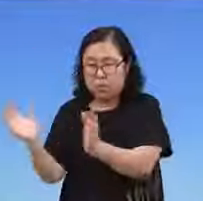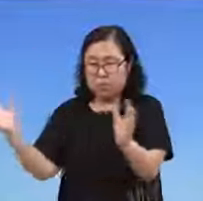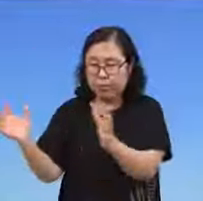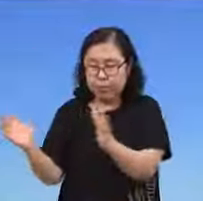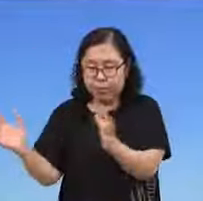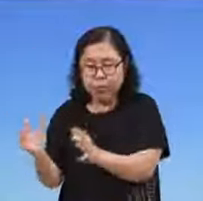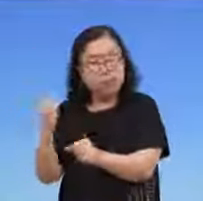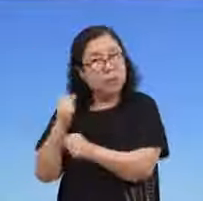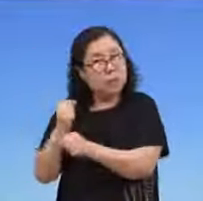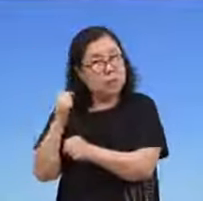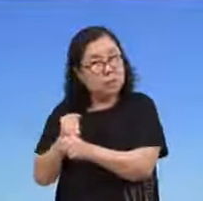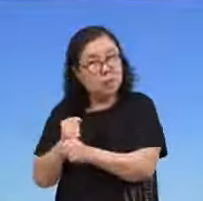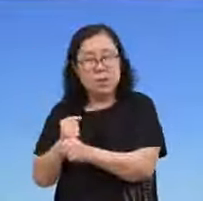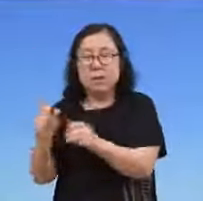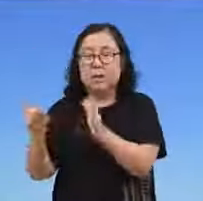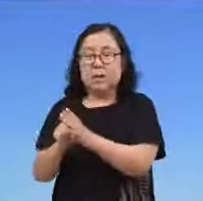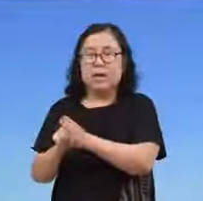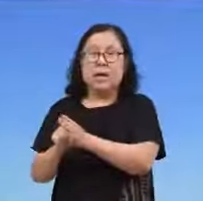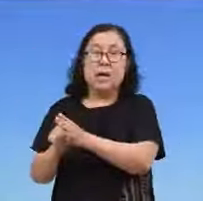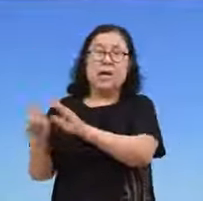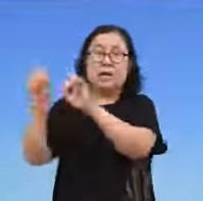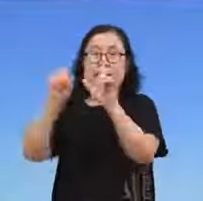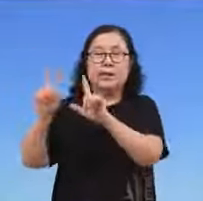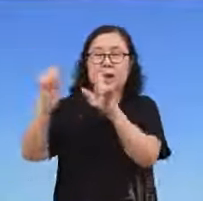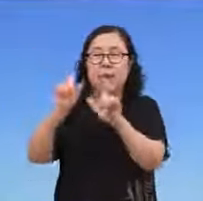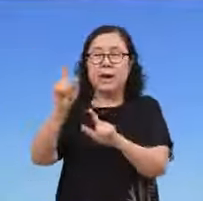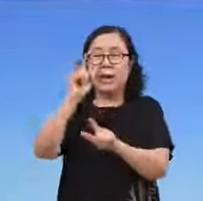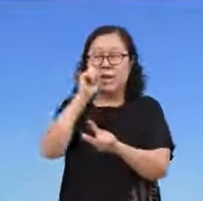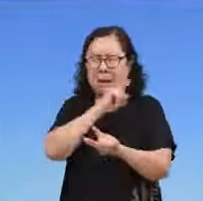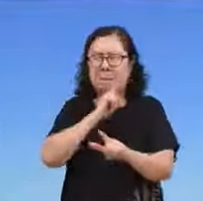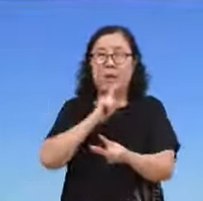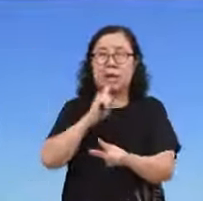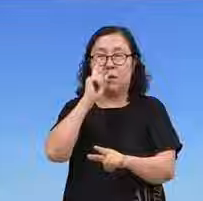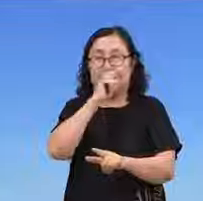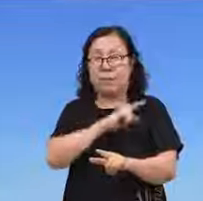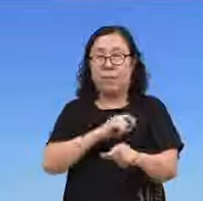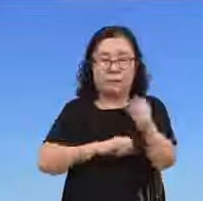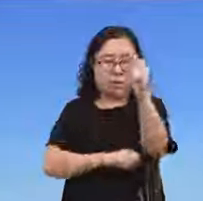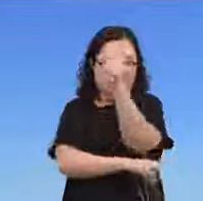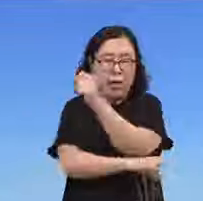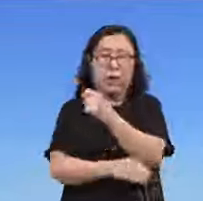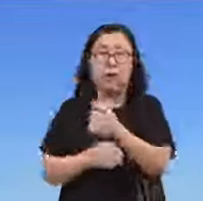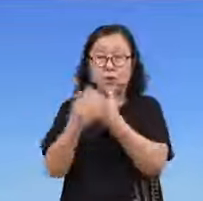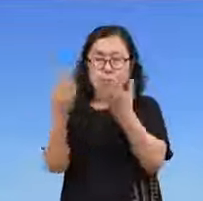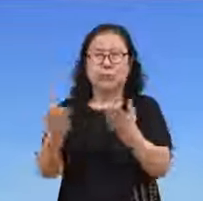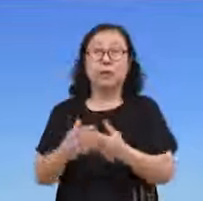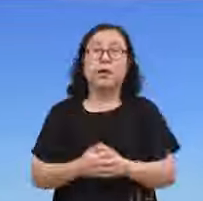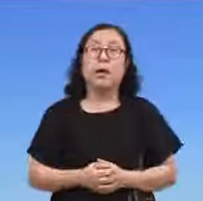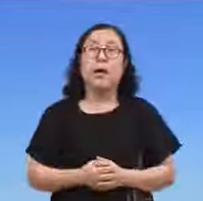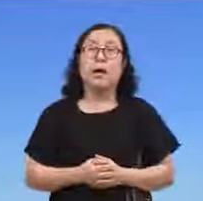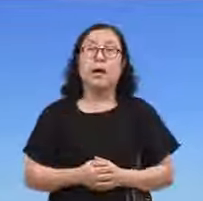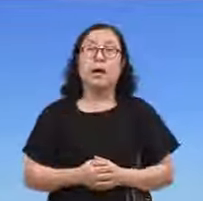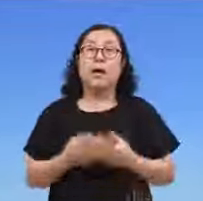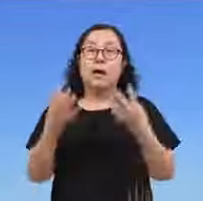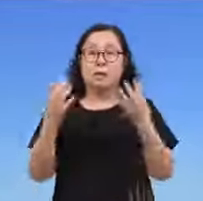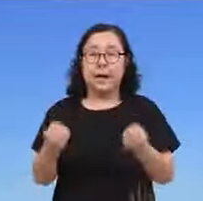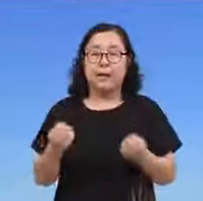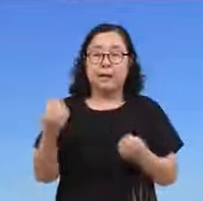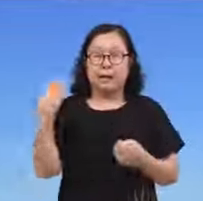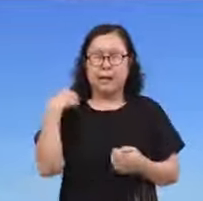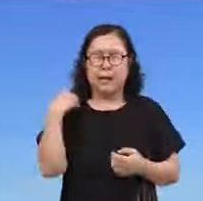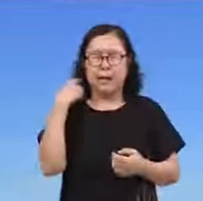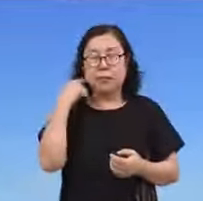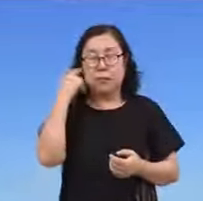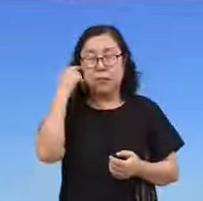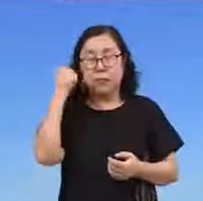만드는 이 그룹화가 신앙생활에 너무나 이게 나쁜 영향을 미친다는 겁니다. 지난주에도 말씀을 드리지 않았습니까? 지금 많은